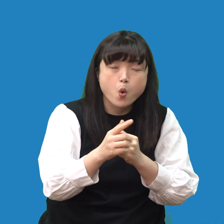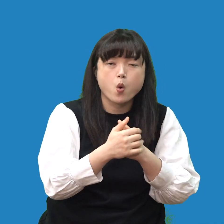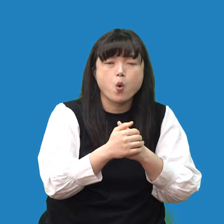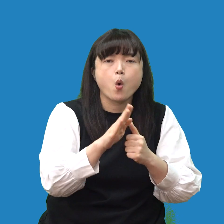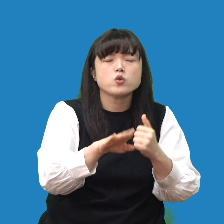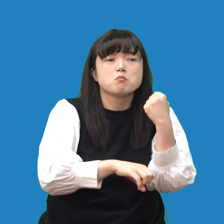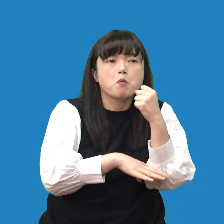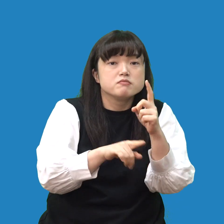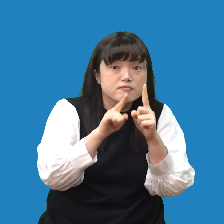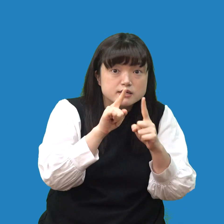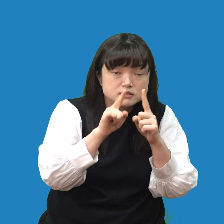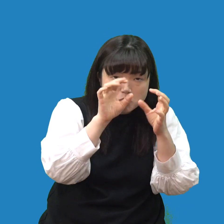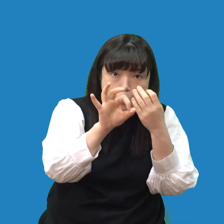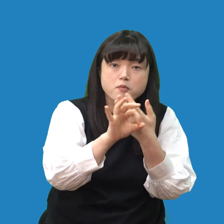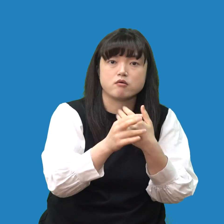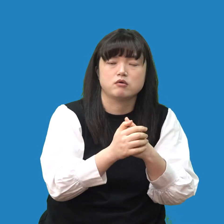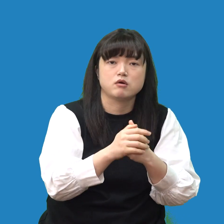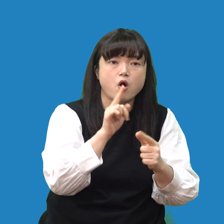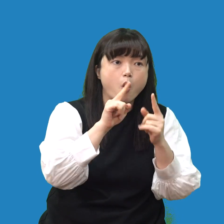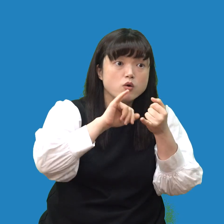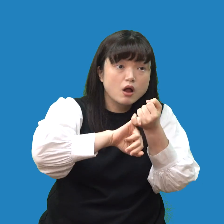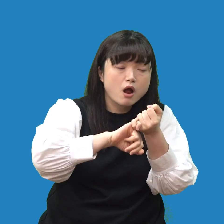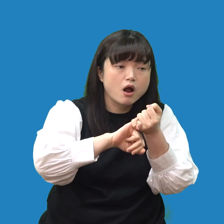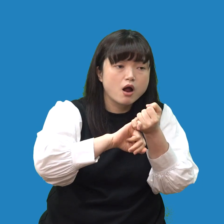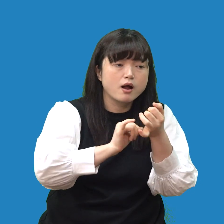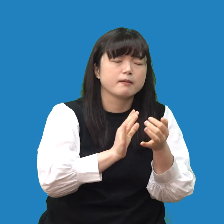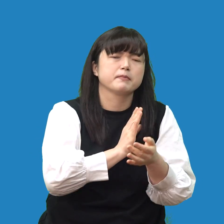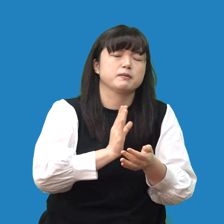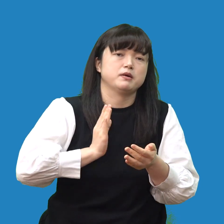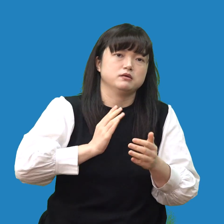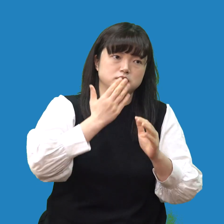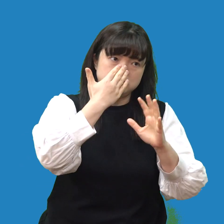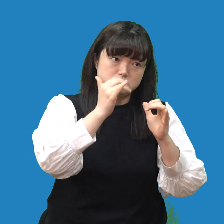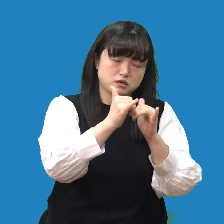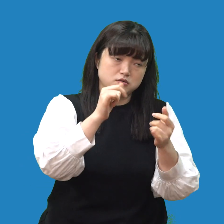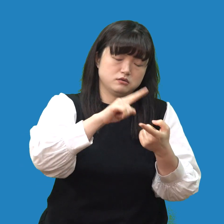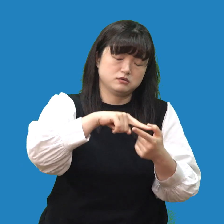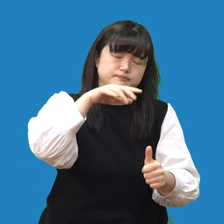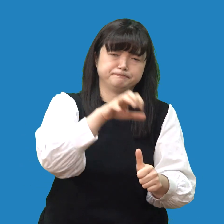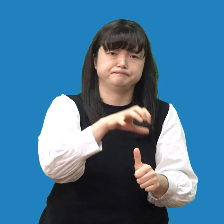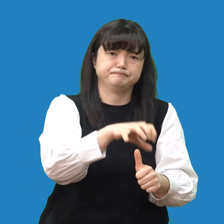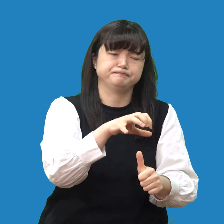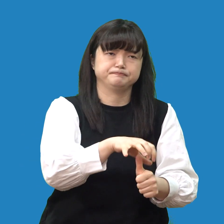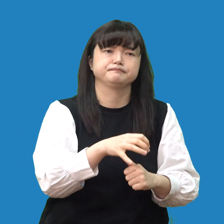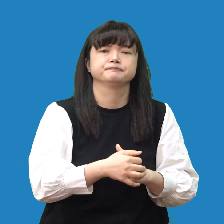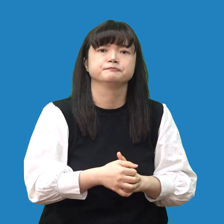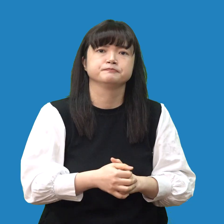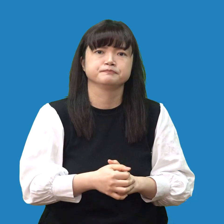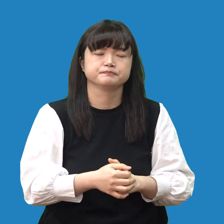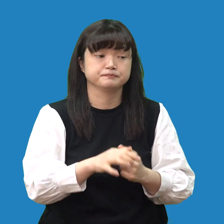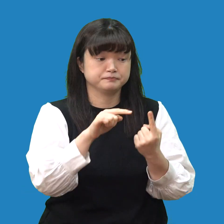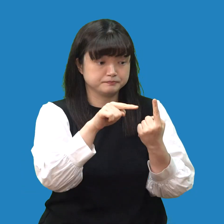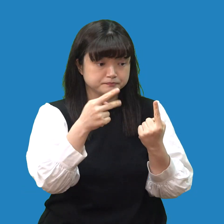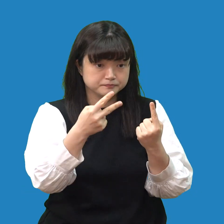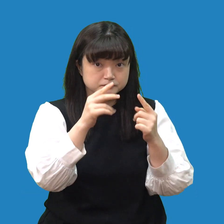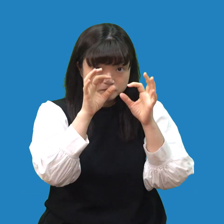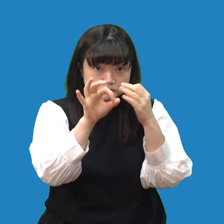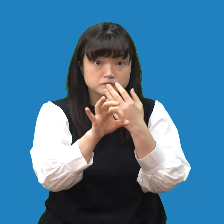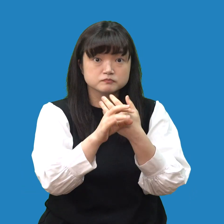본문 말씀은 이 언약을 배반한 이스라엘을 향한 책망으로부터 시작합니다. 1, 2절을